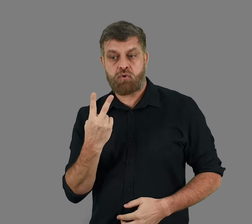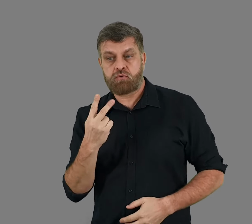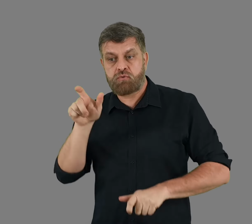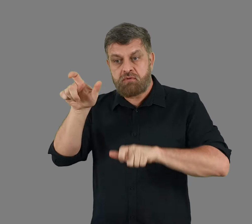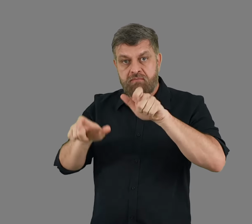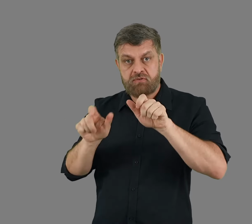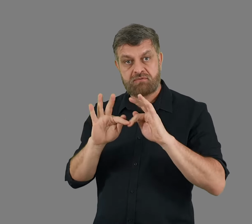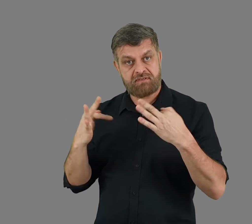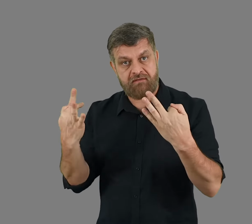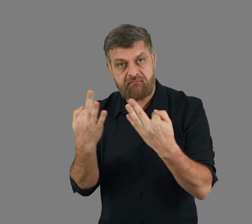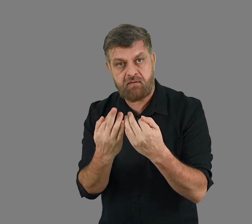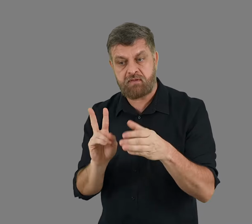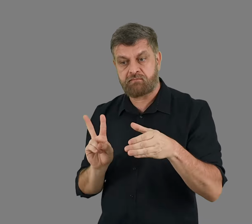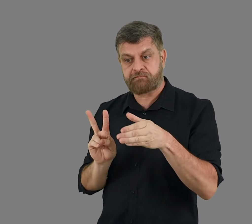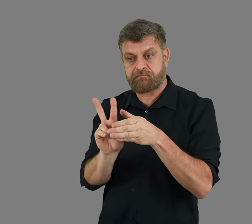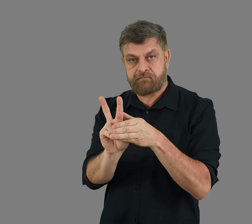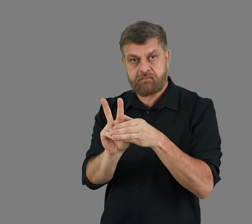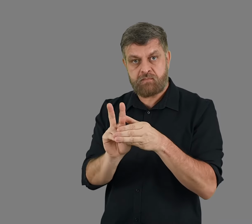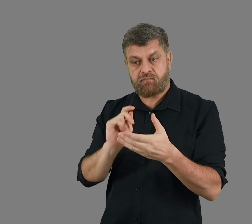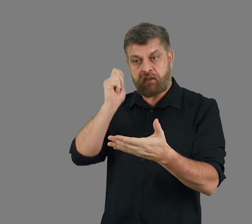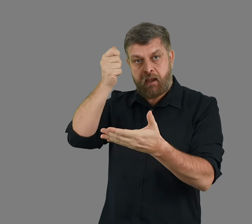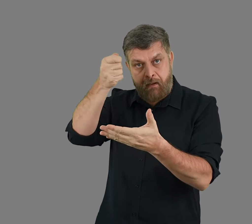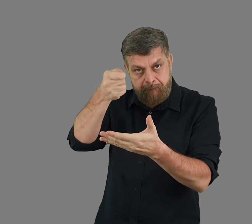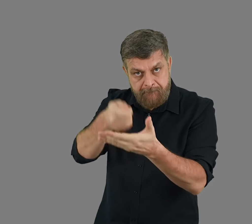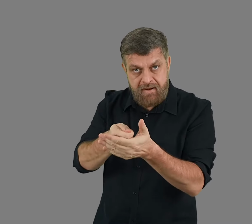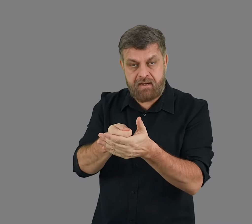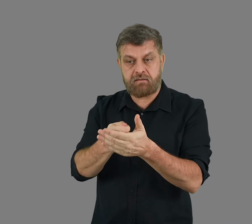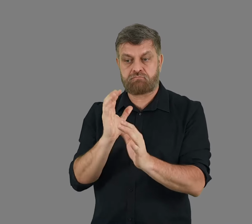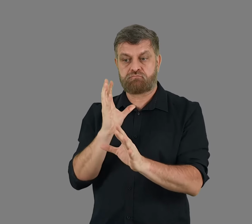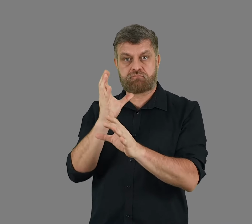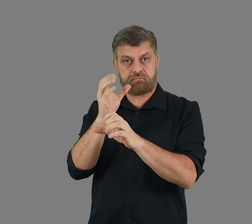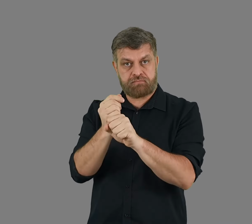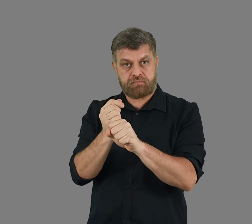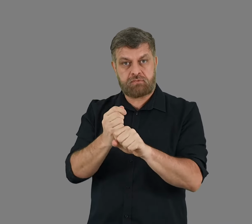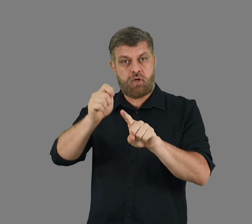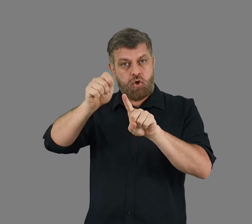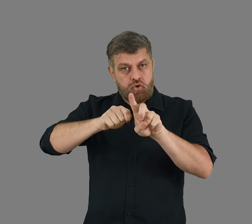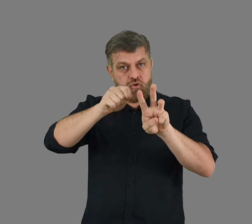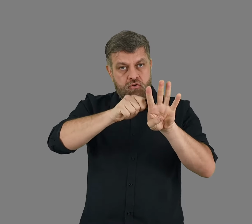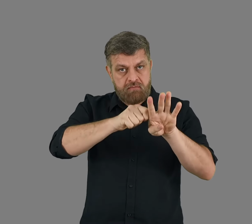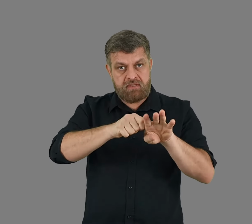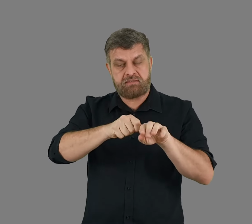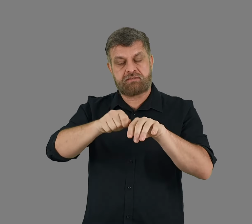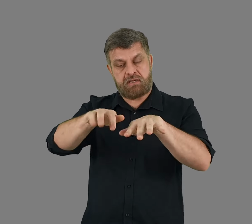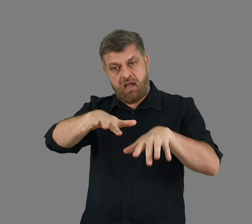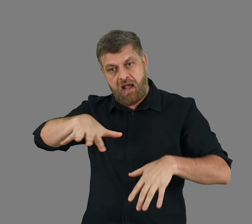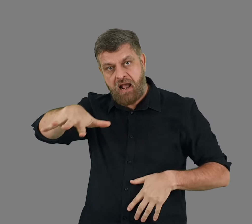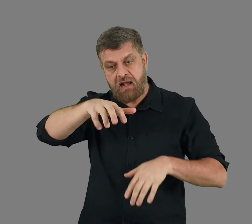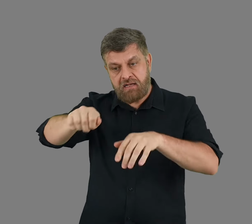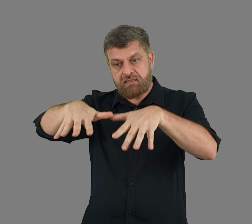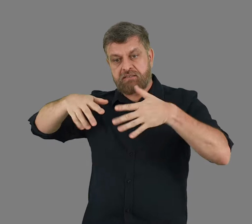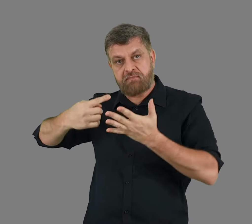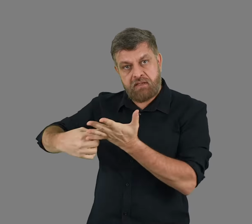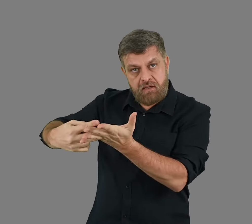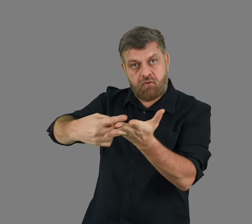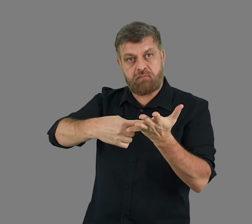mesma família que contribuem de forma compartilhada com a quantia mensal fixada pela Assembleia Geral.